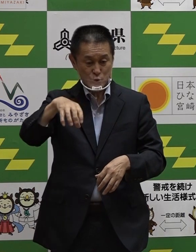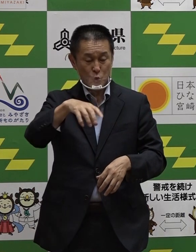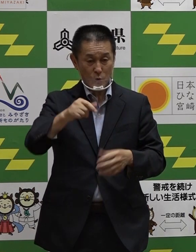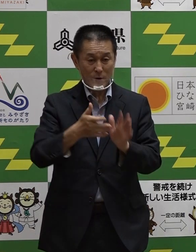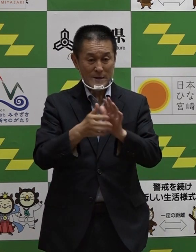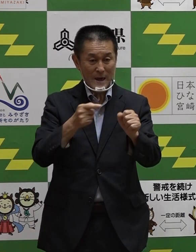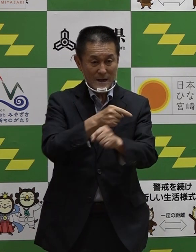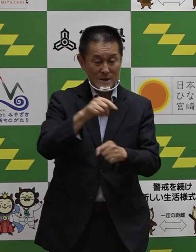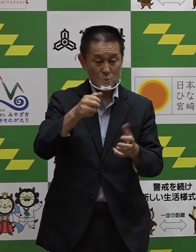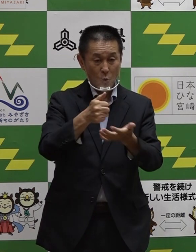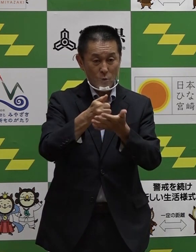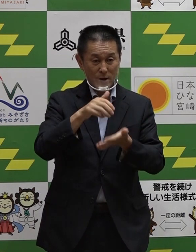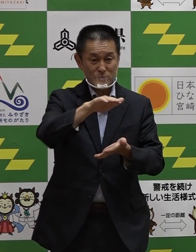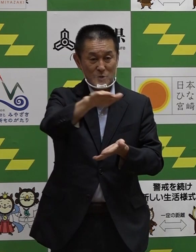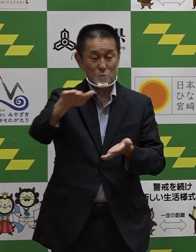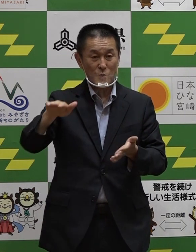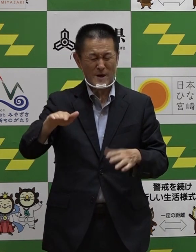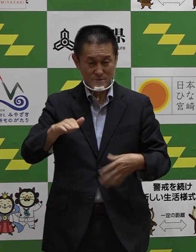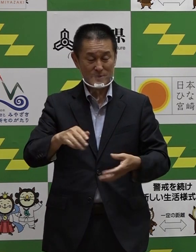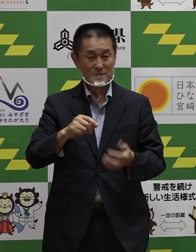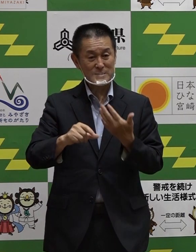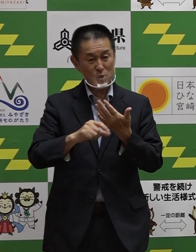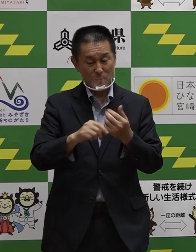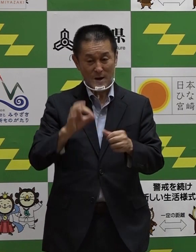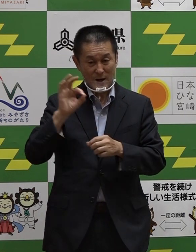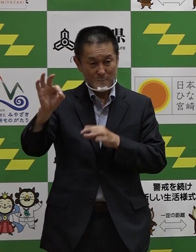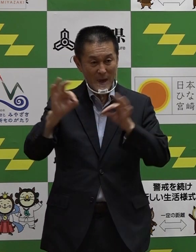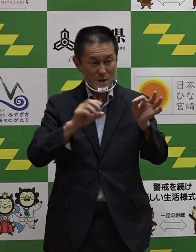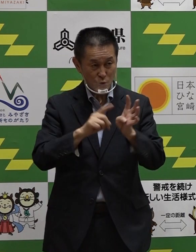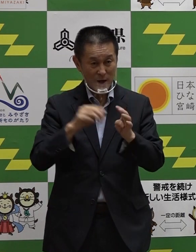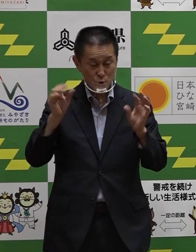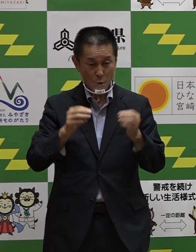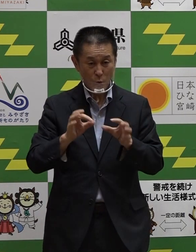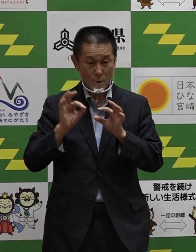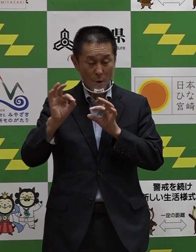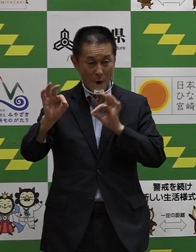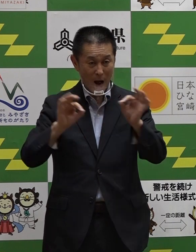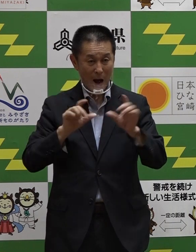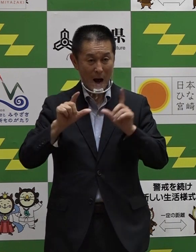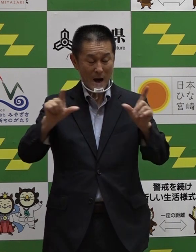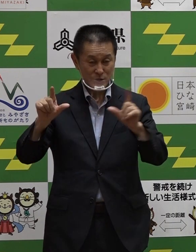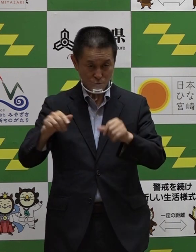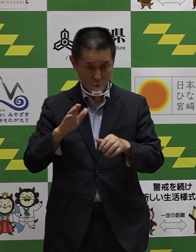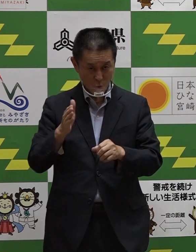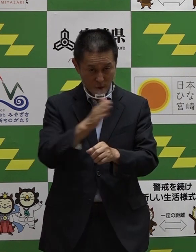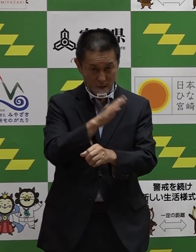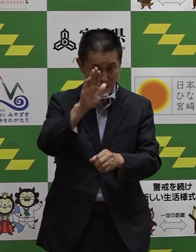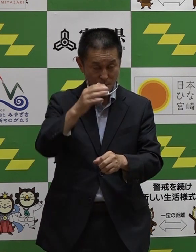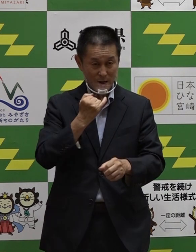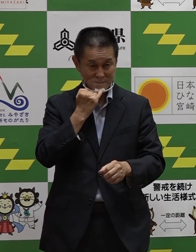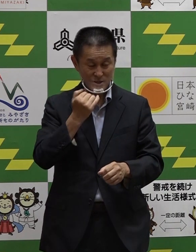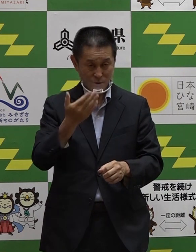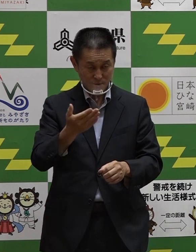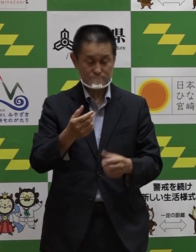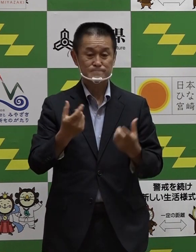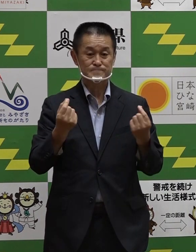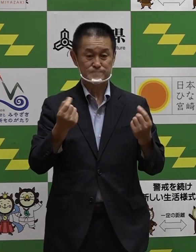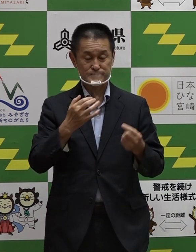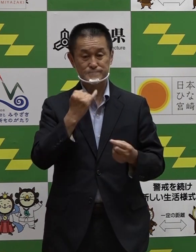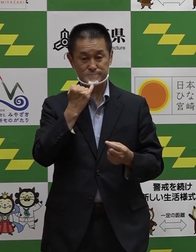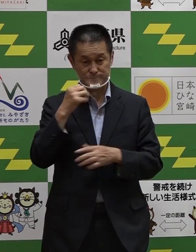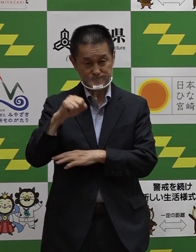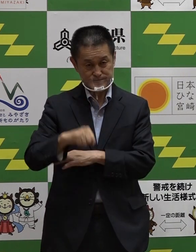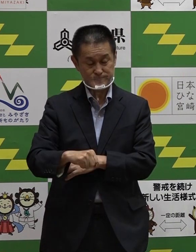県外のお客さんにこうなんかダイレクトメールじゃないですけど、そういう情報発信みたいなものはこれからしてもいいことになるんでしょうか。 そうですね。は